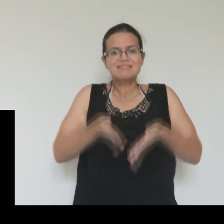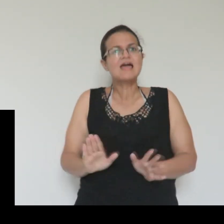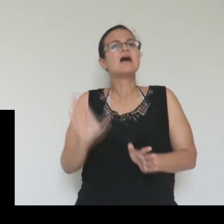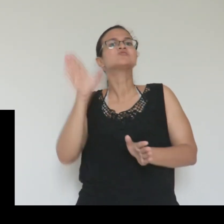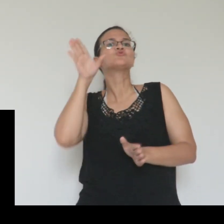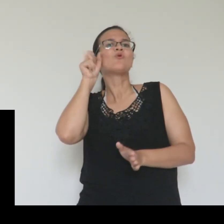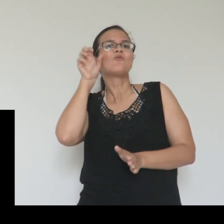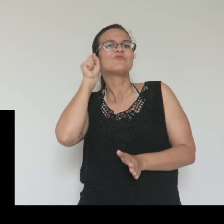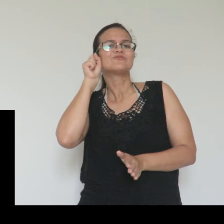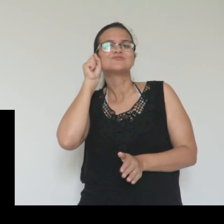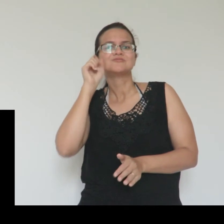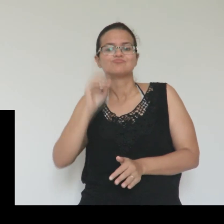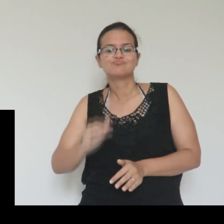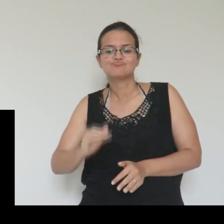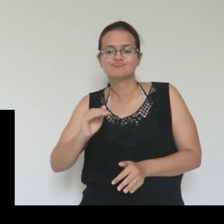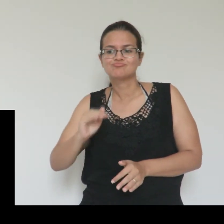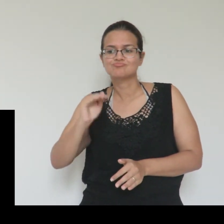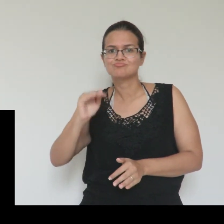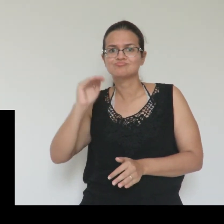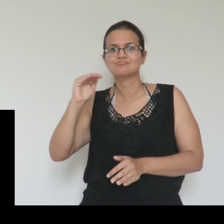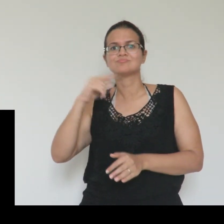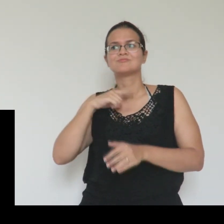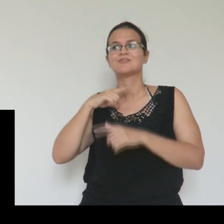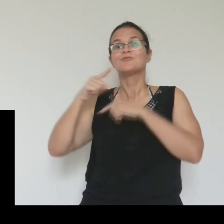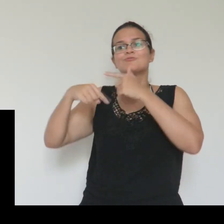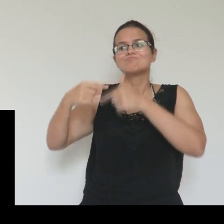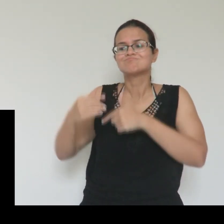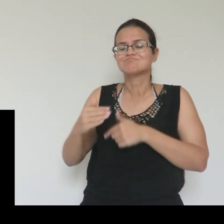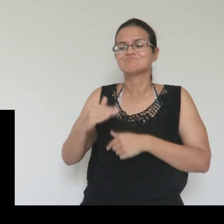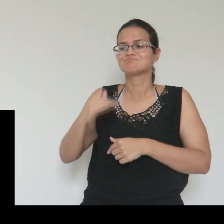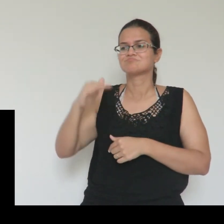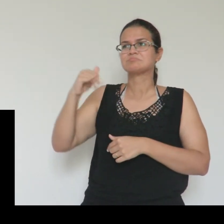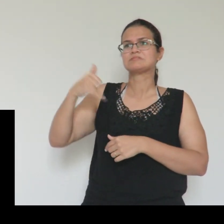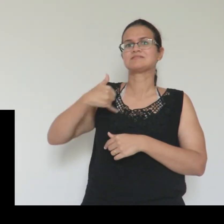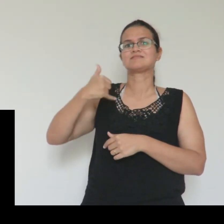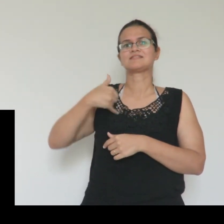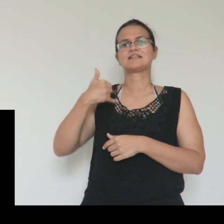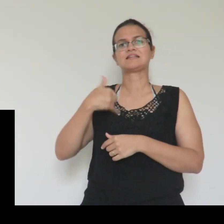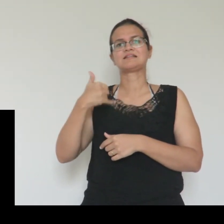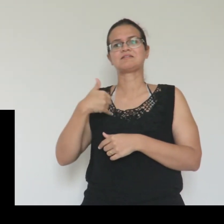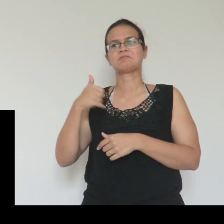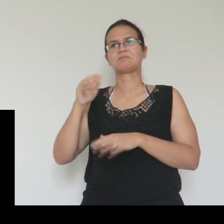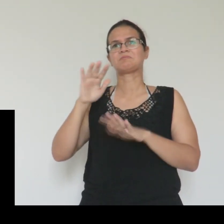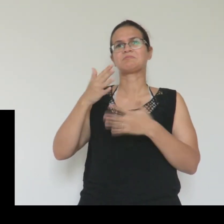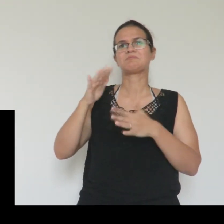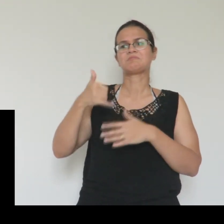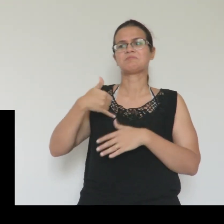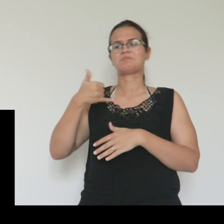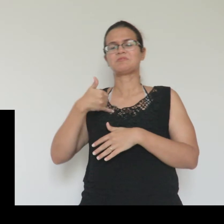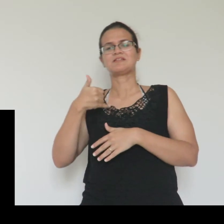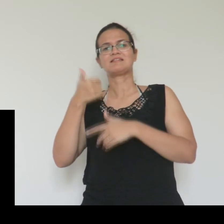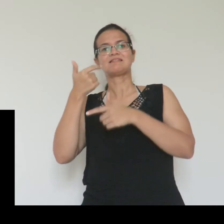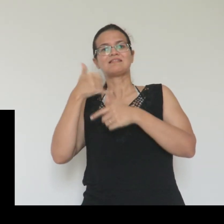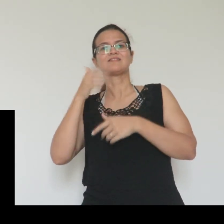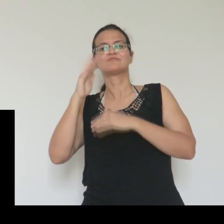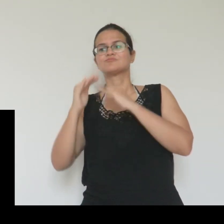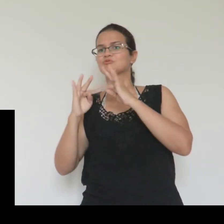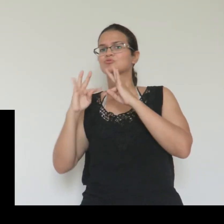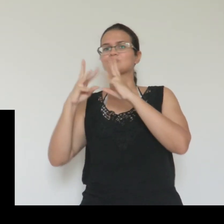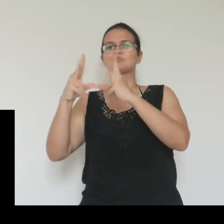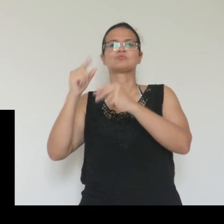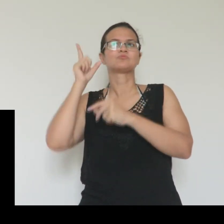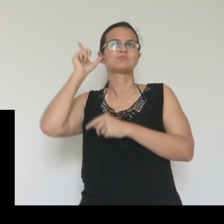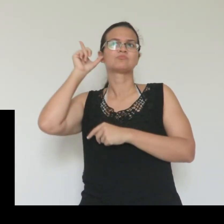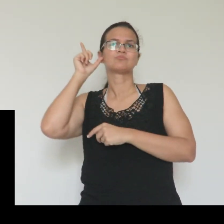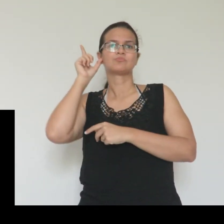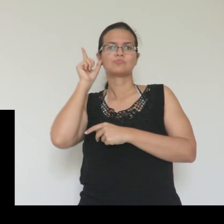idade, todos eles perdem a audição. Então existe a surdez hereditária, porém existe a surdez que não é hereditária, que é o caso